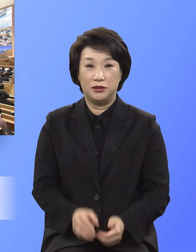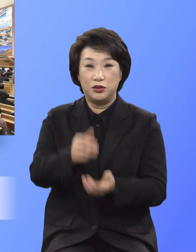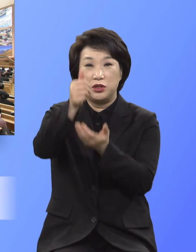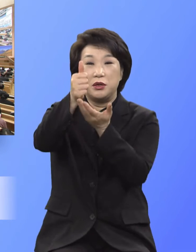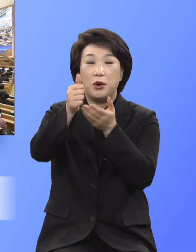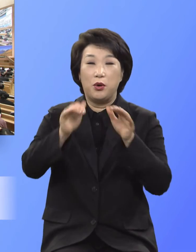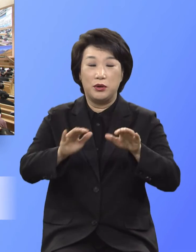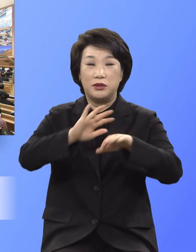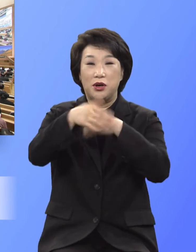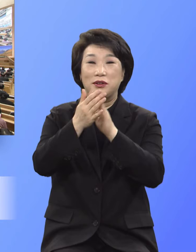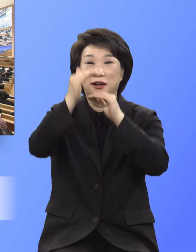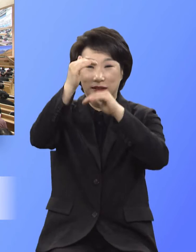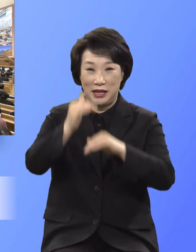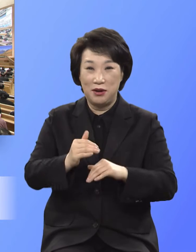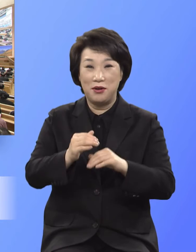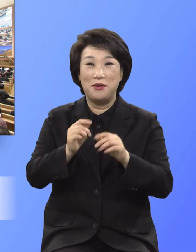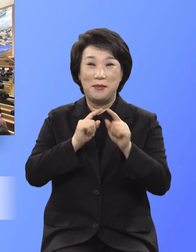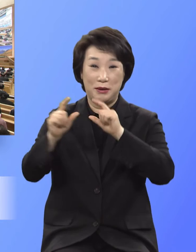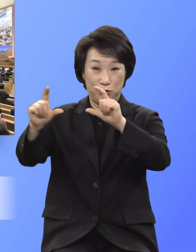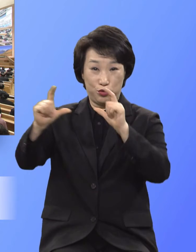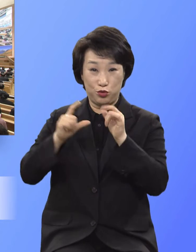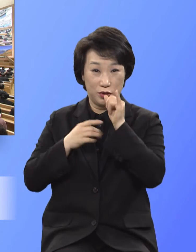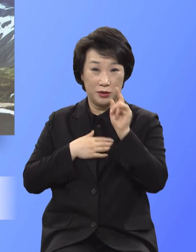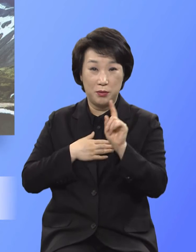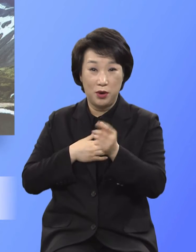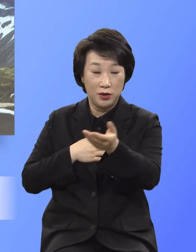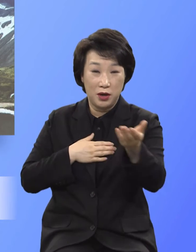주님은 본문에 말씀하셨습니다.